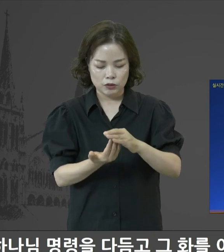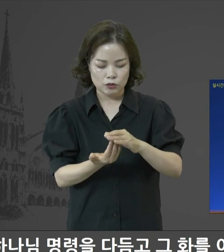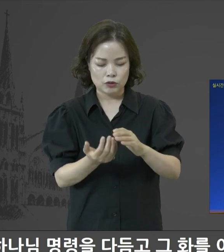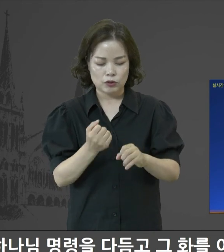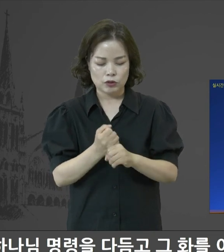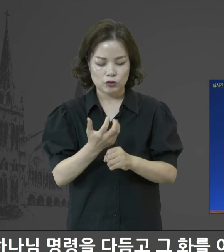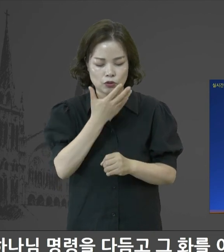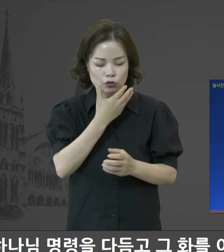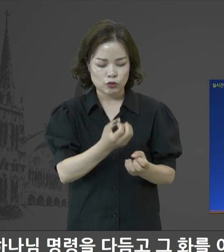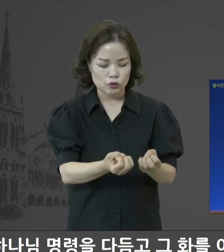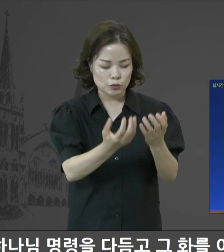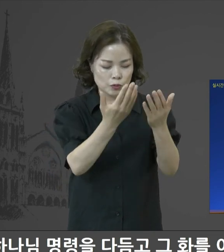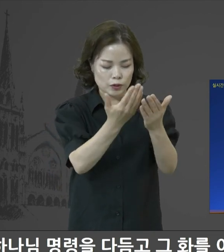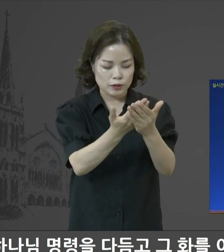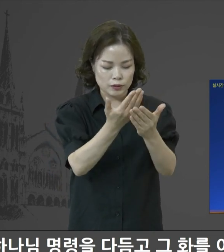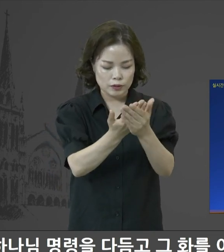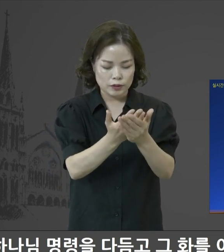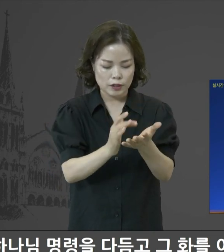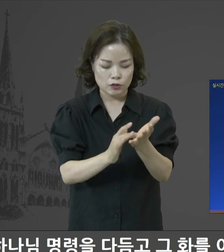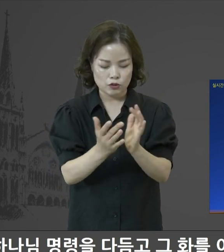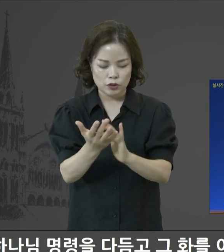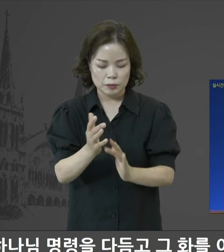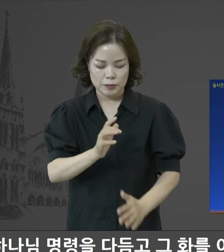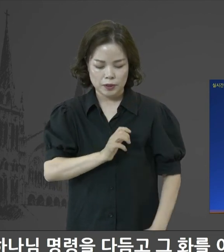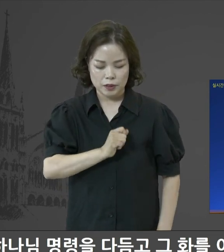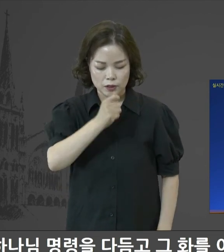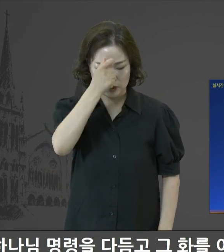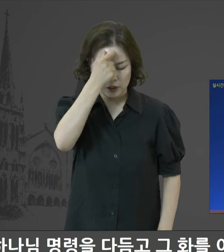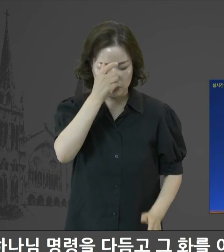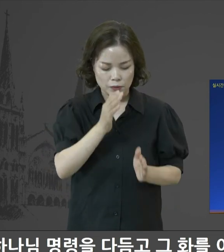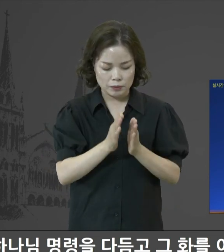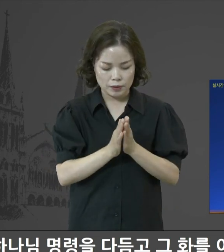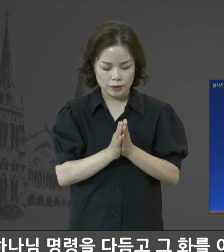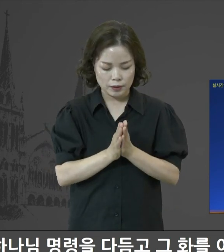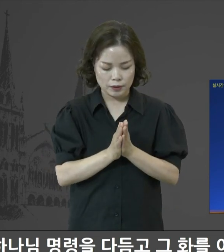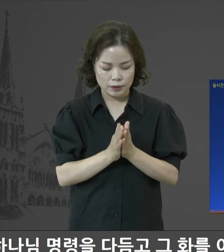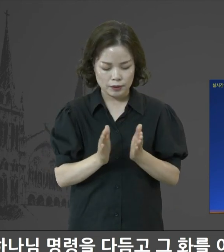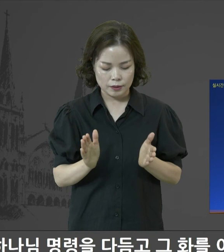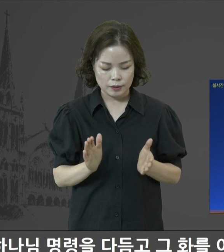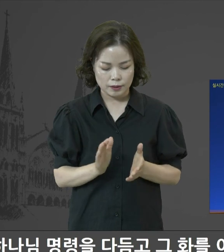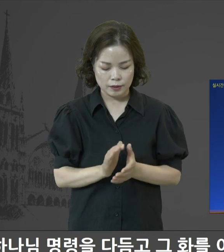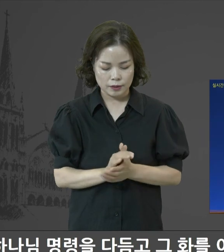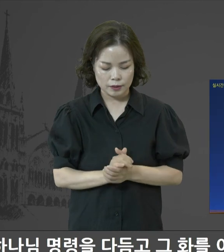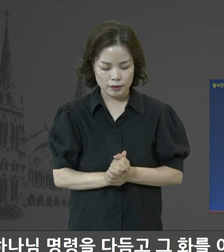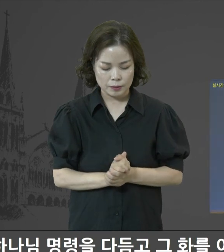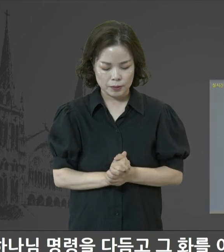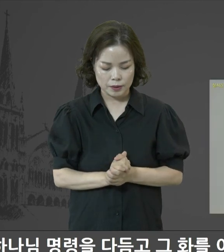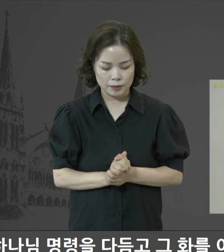축복하여 주시옵소서. 예수님 이름으로 기도하옵나이다. 아멘.